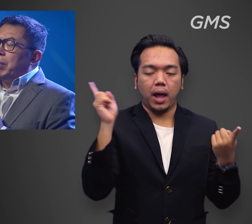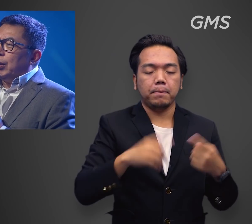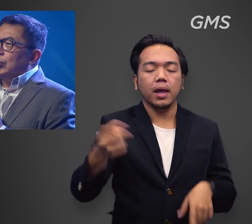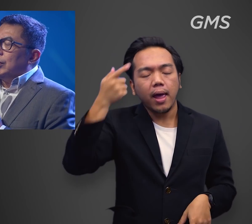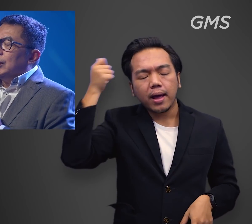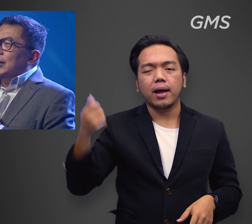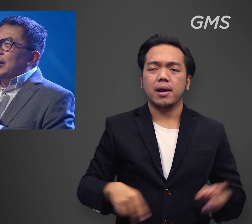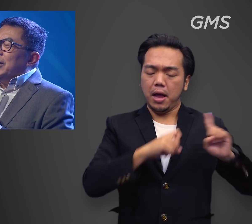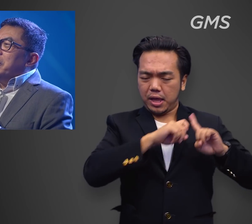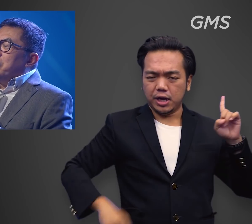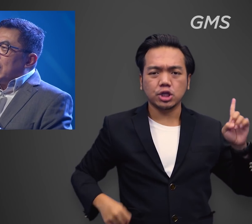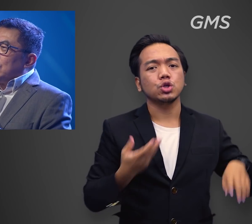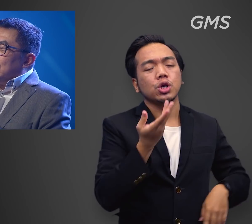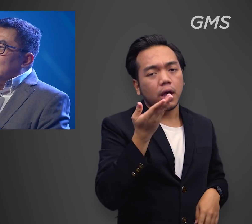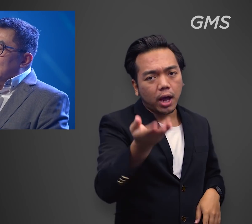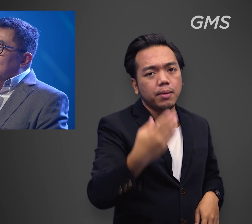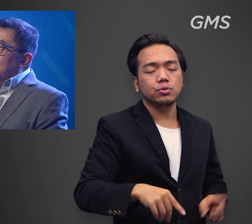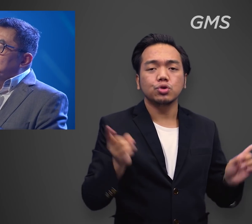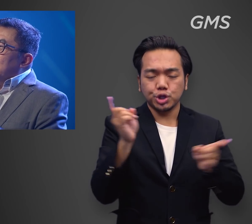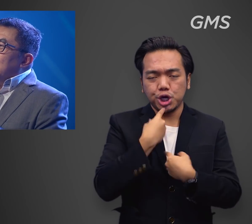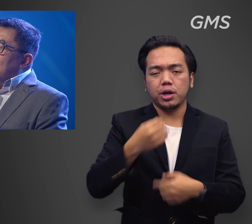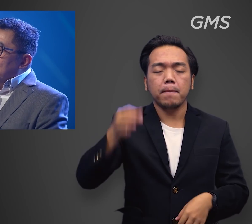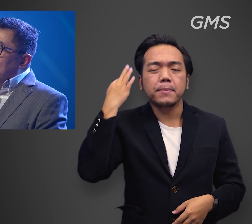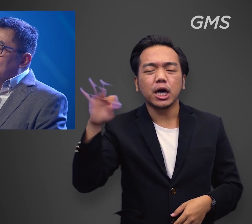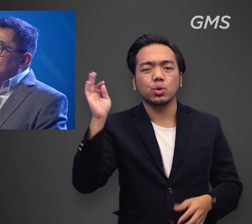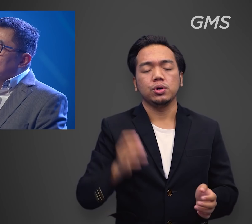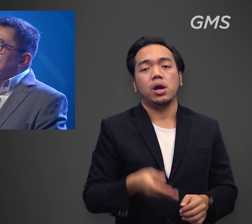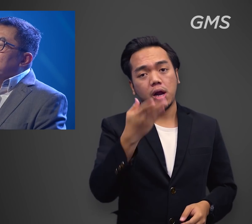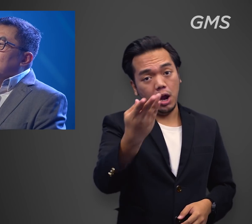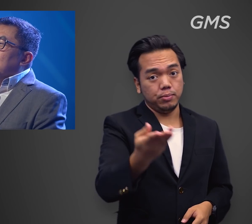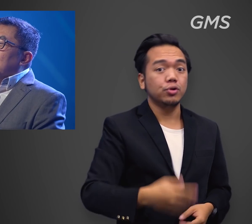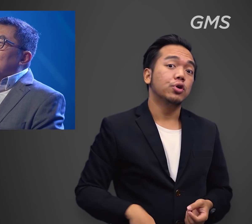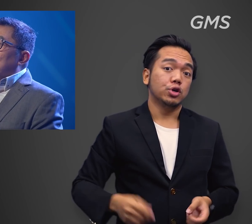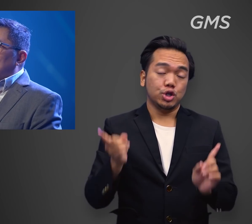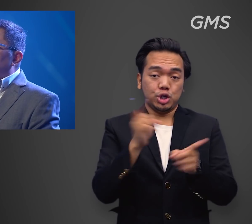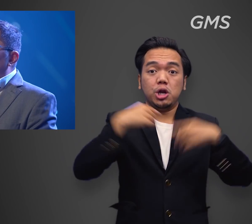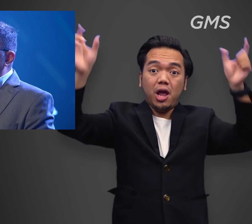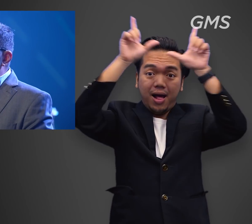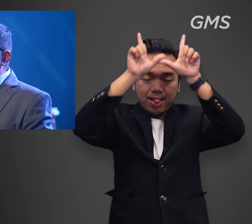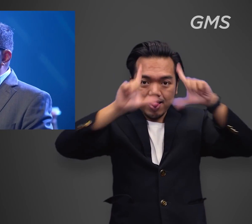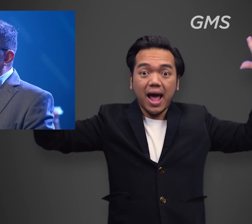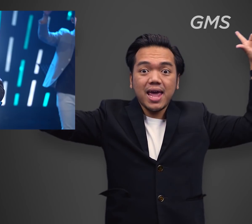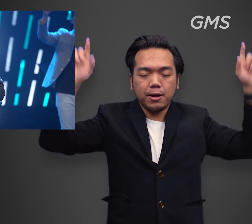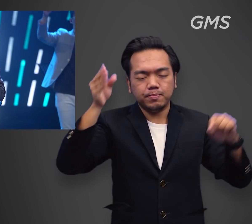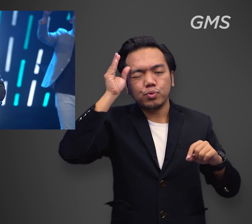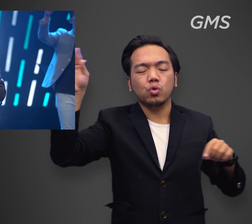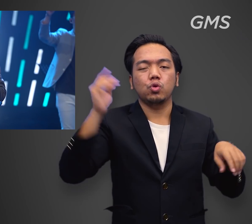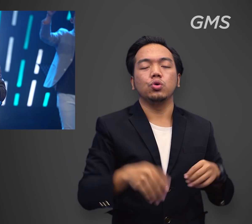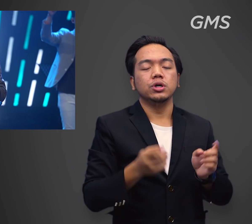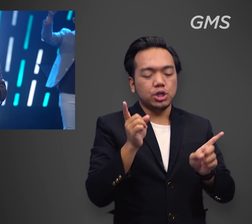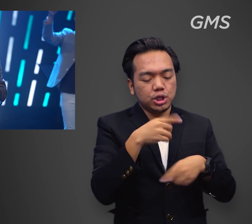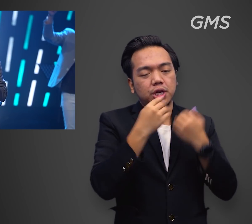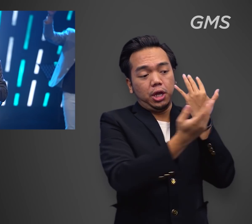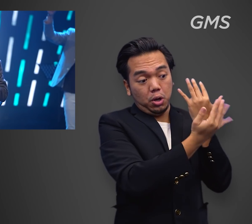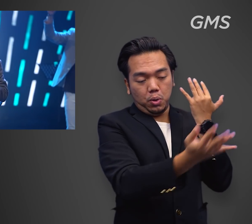jalan yang baru, maka saudara dan saya boleh dilayakkan untuk menjadi umat Tuhan. Dan